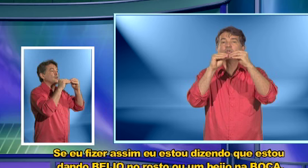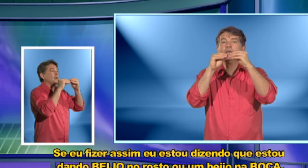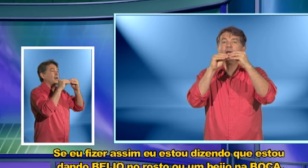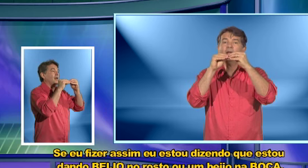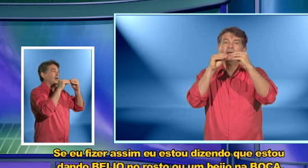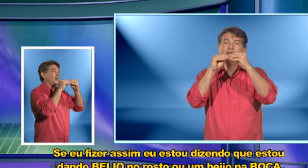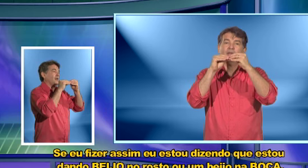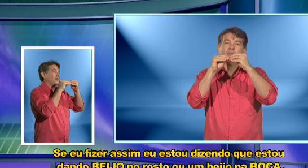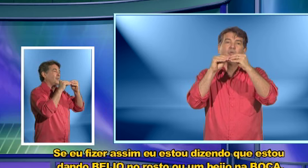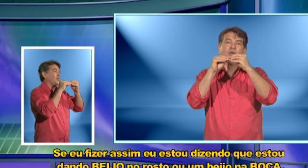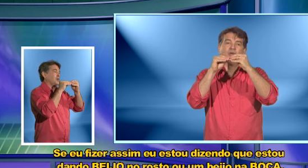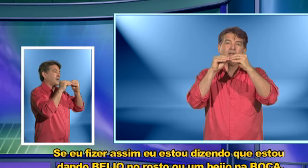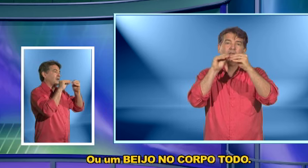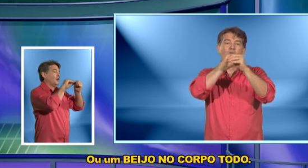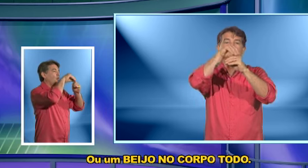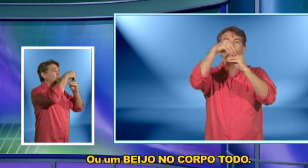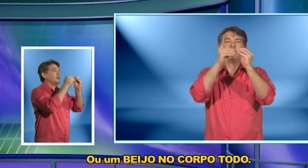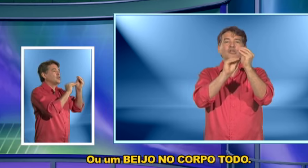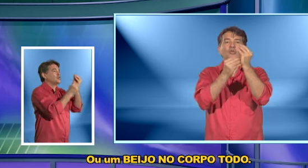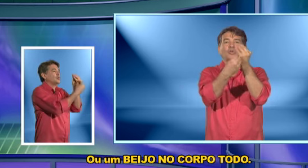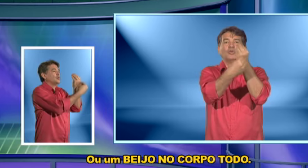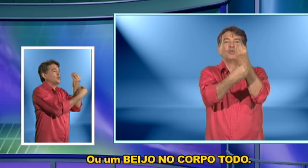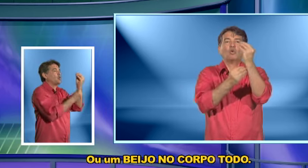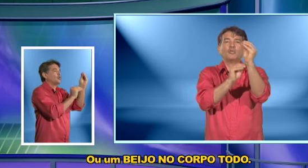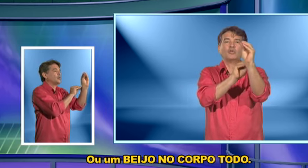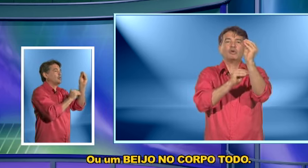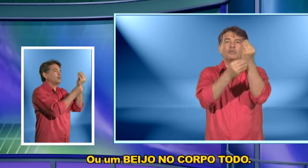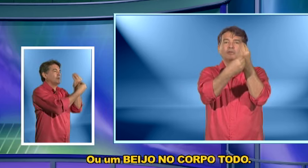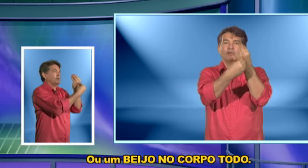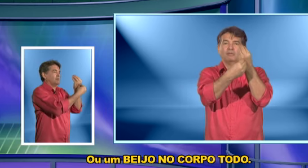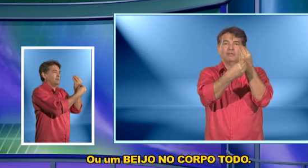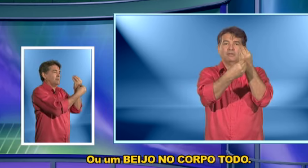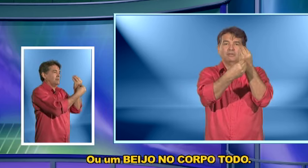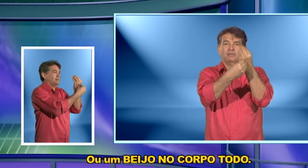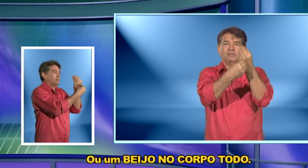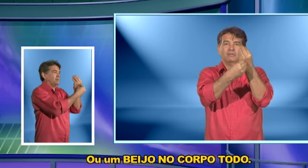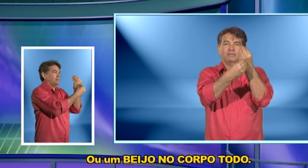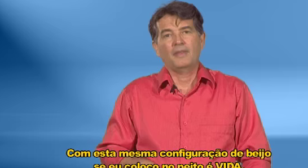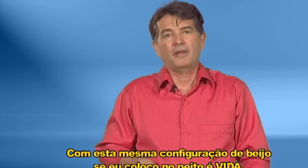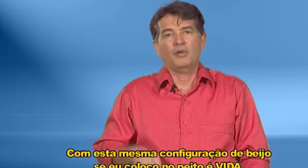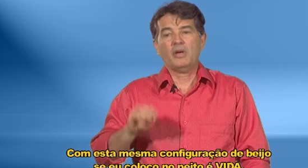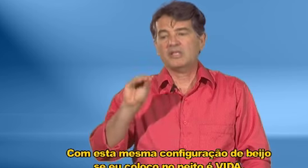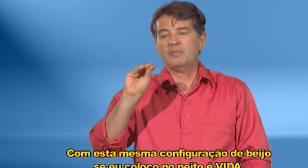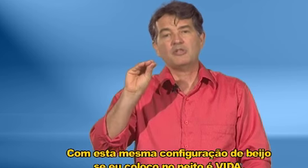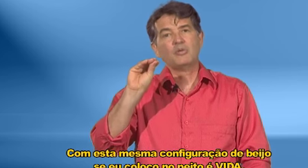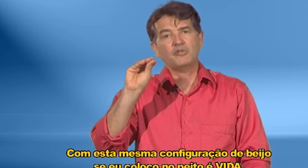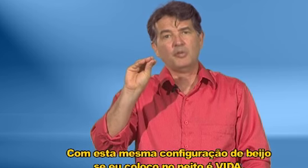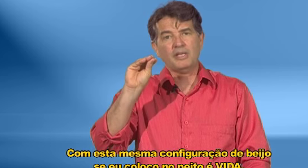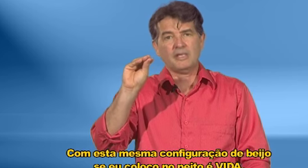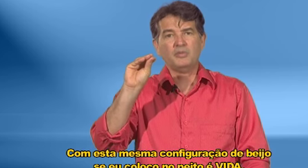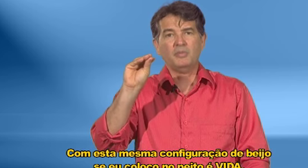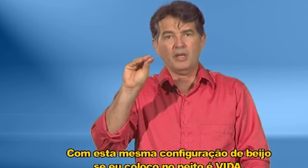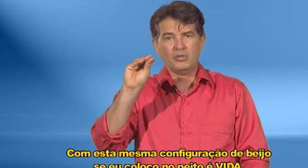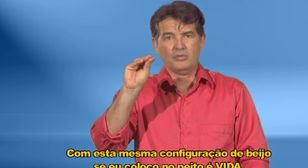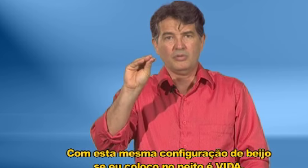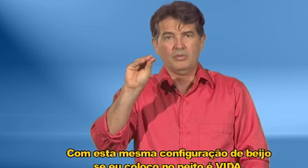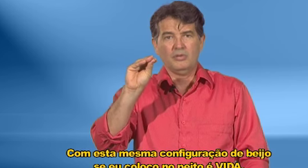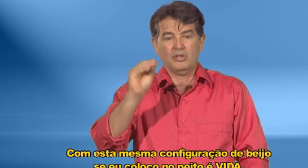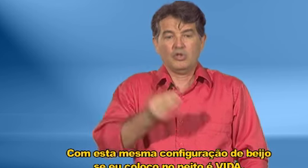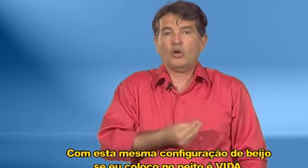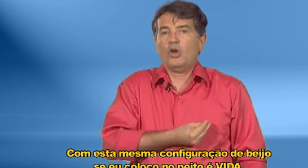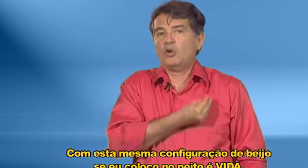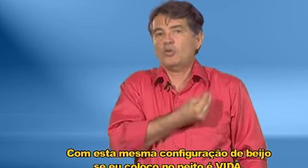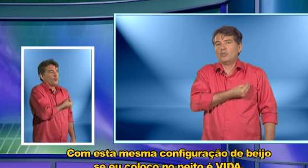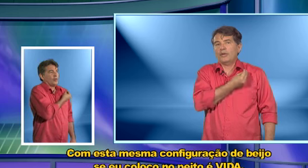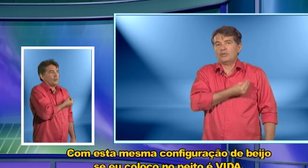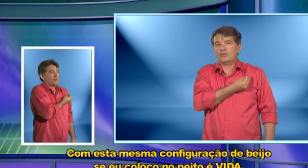um beijo na boca, ou um beijo no corpo todo. Com esta mesma configuração de beijo,